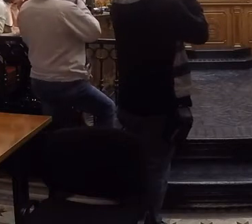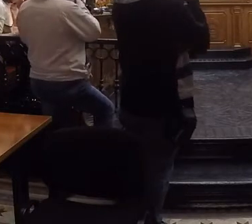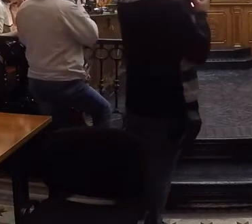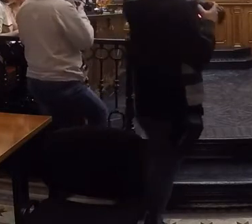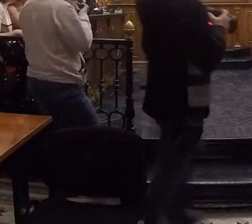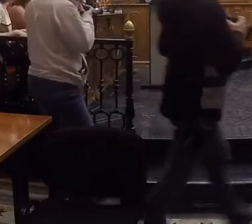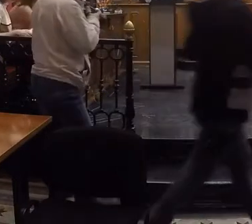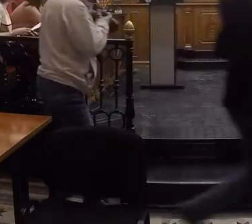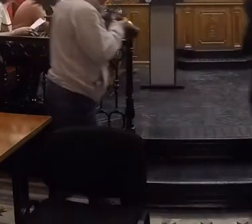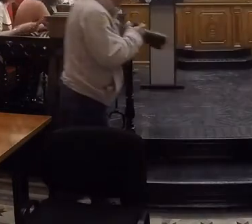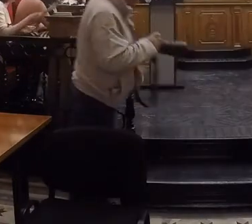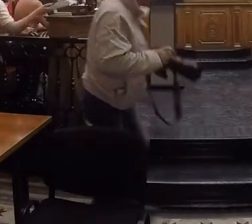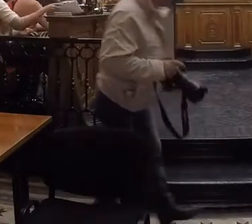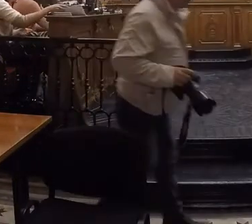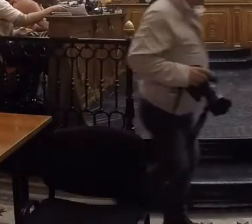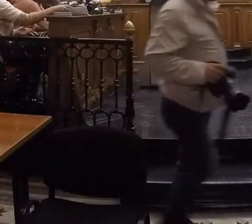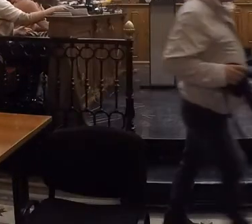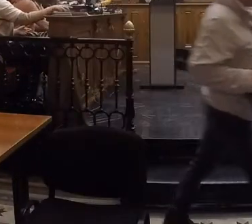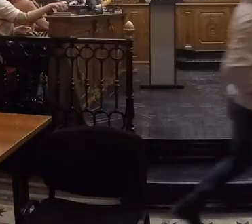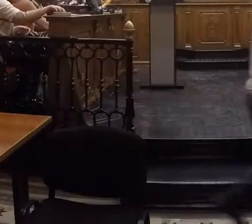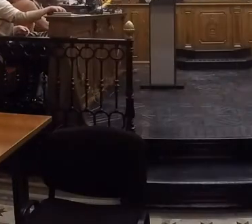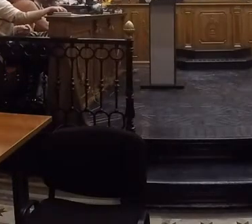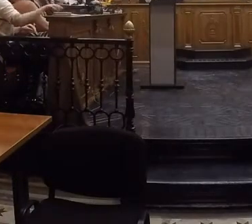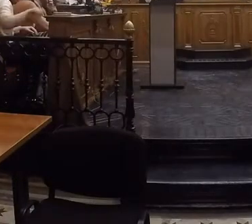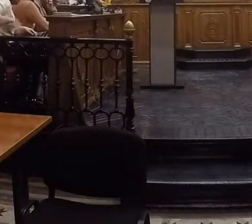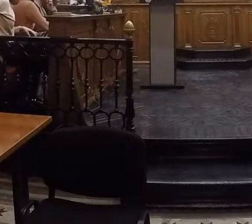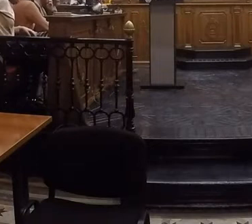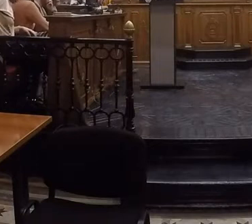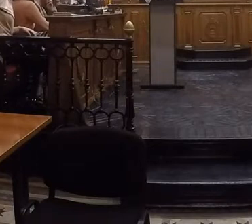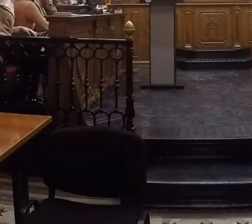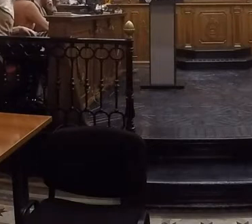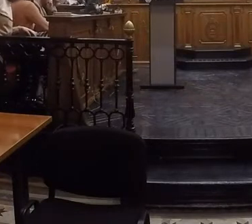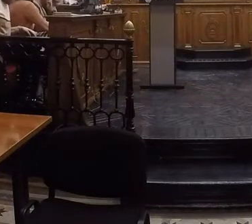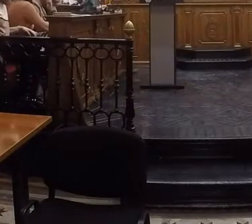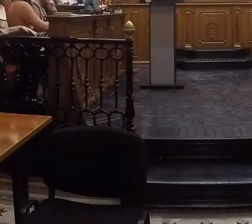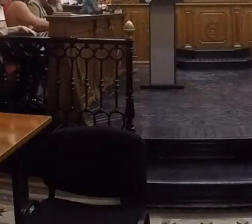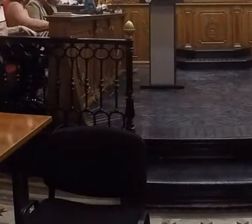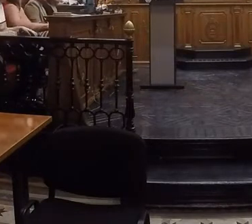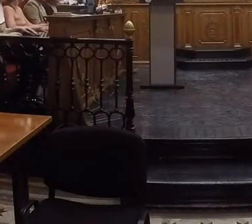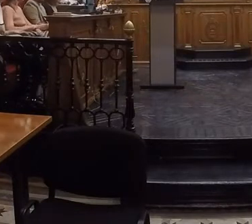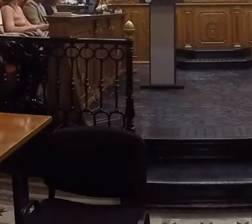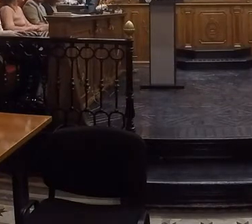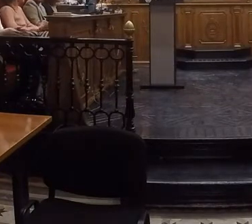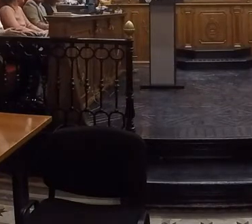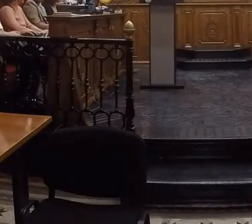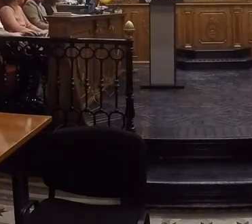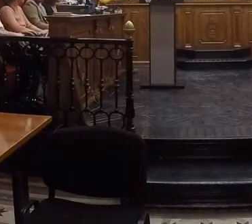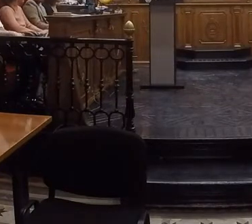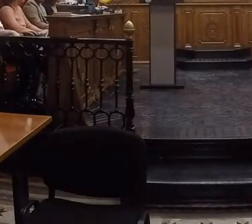hoy, martes 10 de enero a las 10 horas, con arreglo al siguiente orden del día. Primer